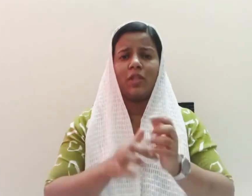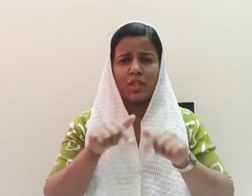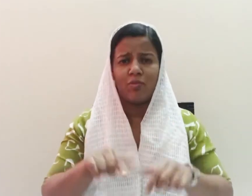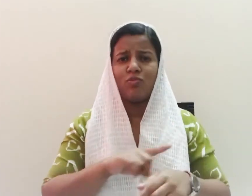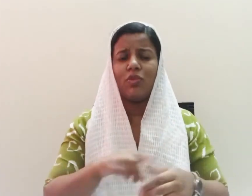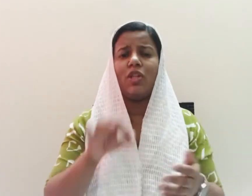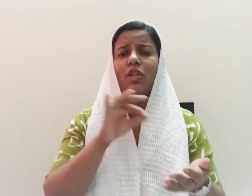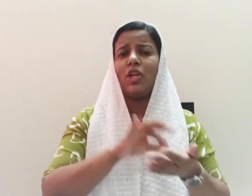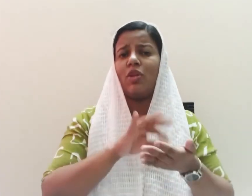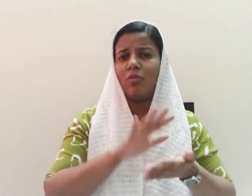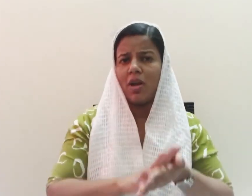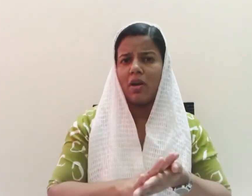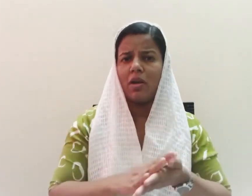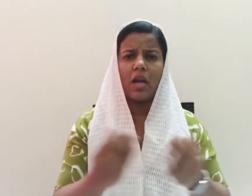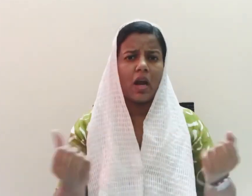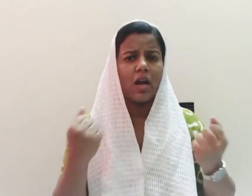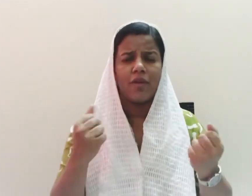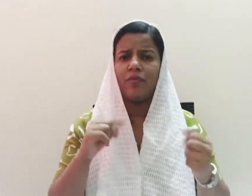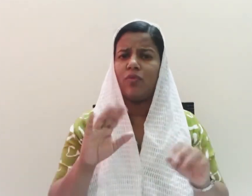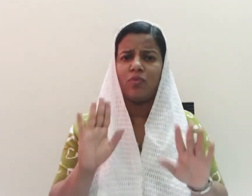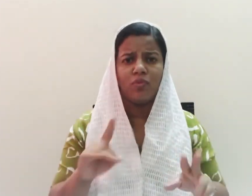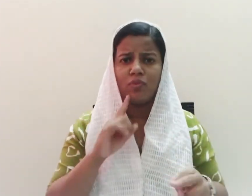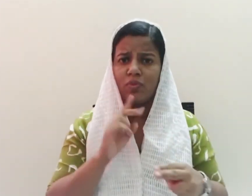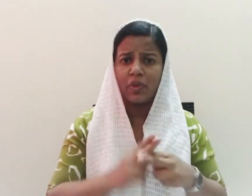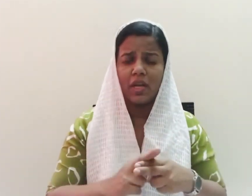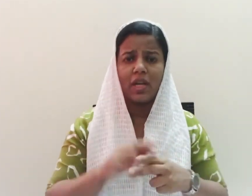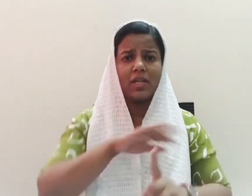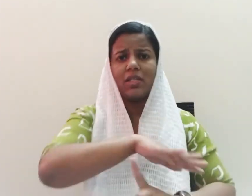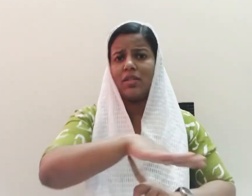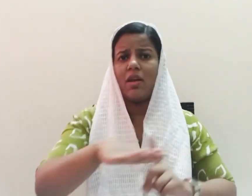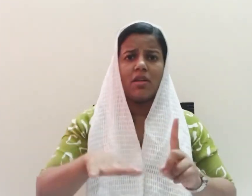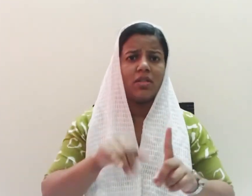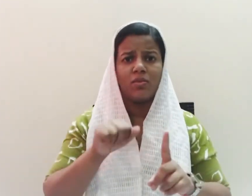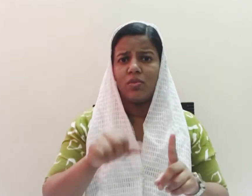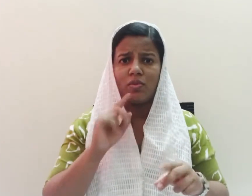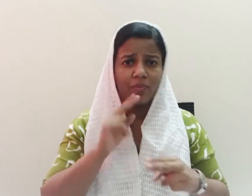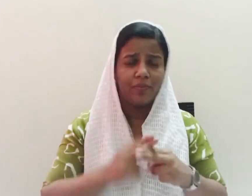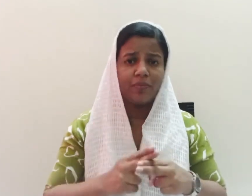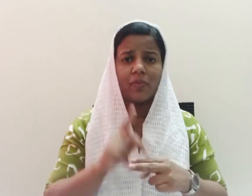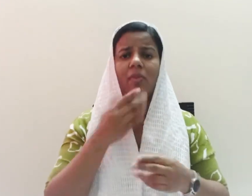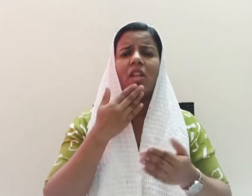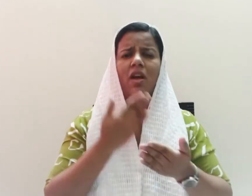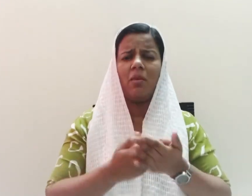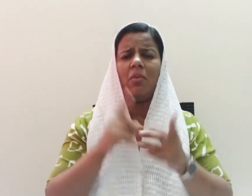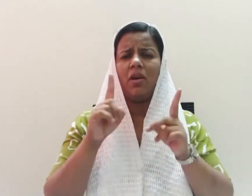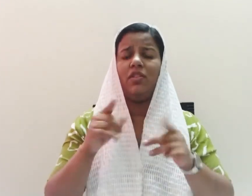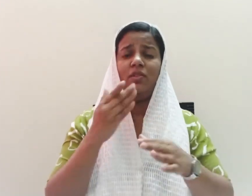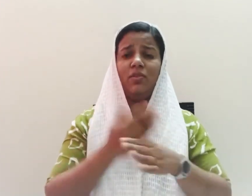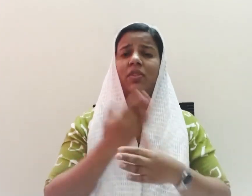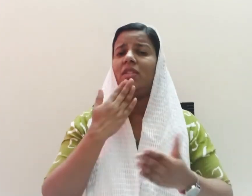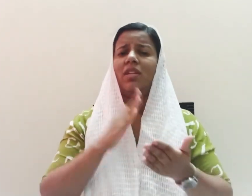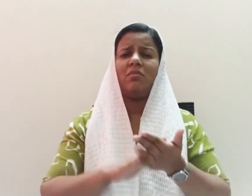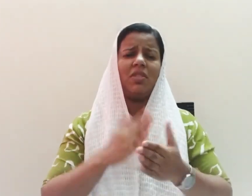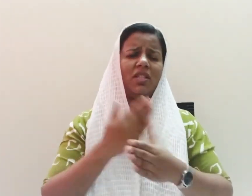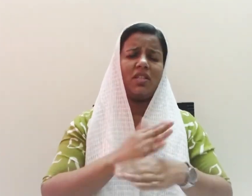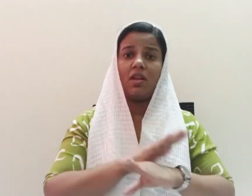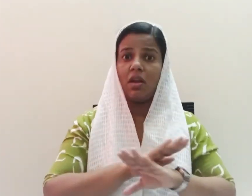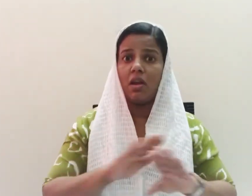ഇന്നൊരു തീരുമാനമെടുക്കുക, നിവൃത്തി ഉണ്ടെങ്കിൽ, സാഹചര്യമുണ്ടെങ്കിൽ ഞാൻ നന്മ മാത്രമേ ചെയ്യുകയുള്ളൂ. ഒരു കാരണവശാലും തിന്മ ചെയ്യല്ലേ, തിന്മ പ്രവർത്തിക്കരുത്,